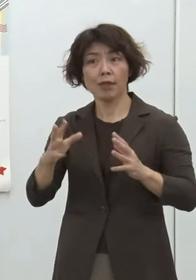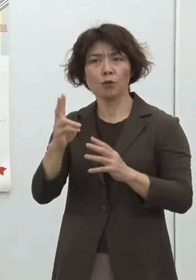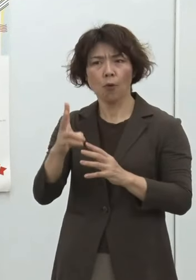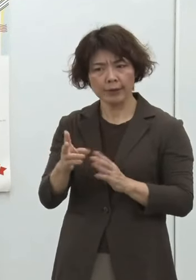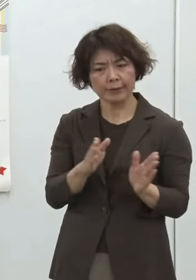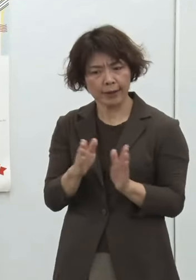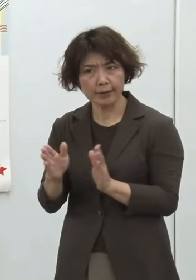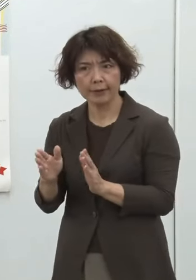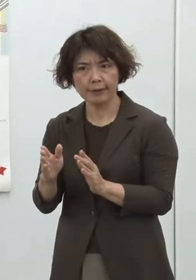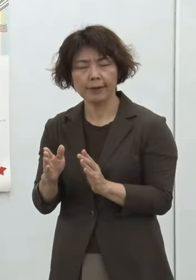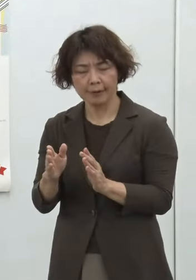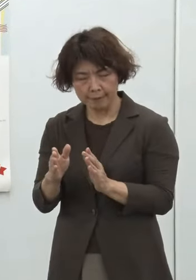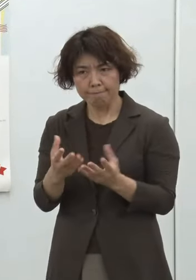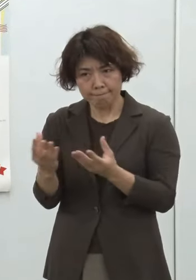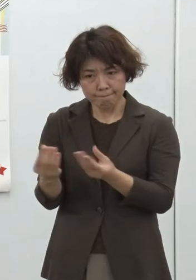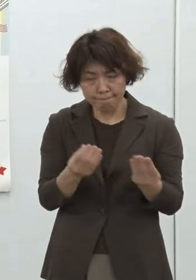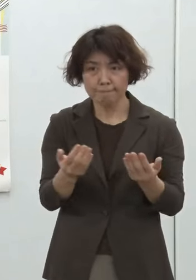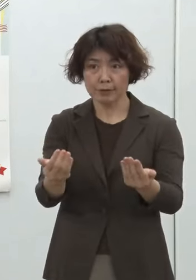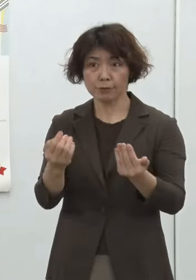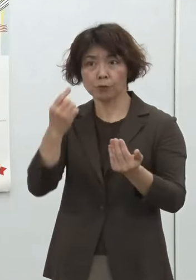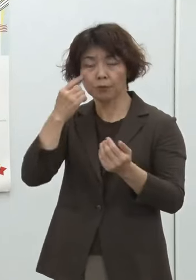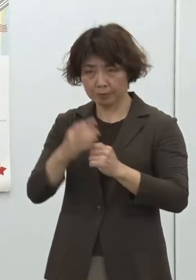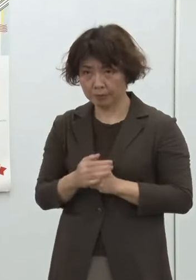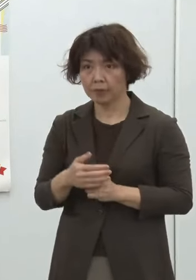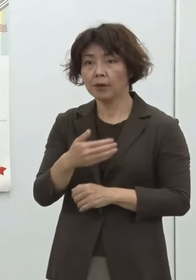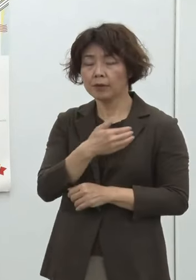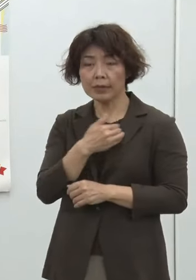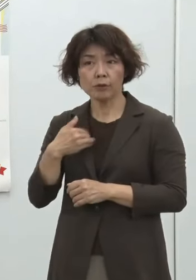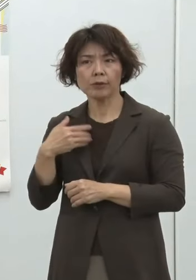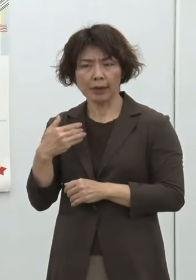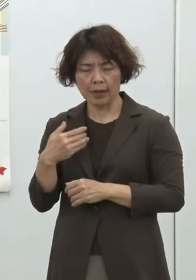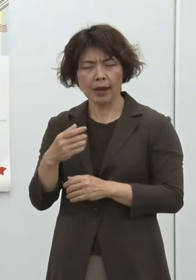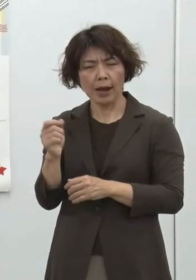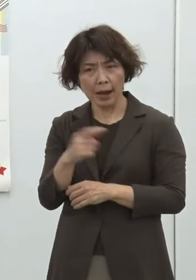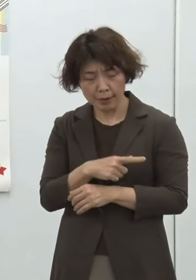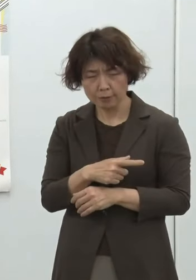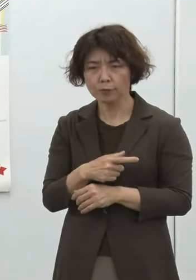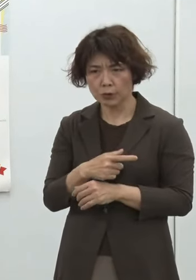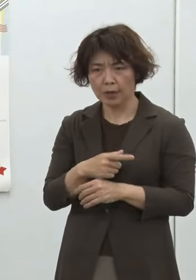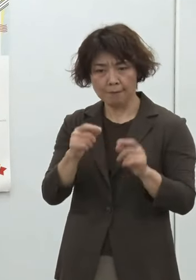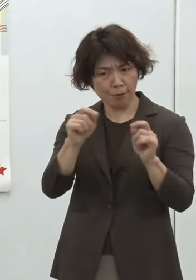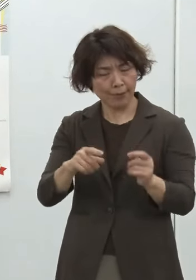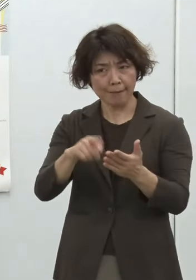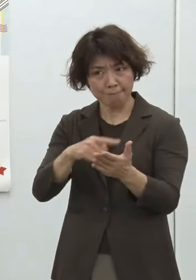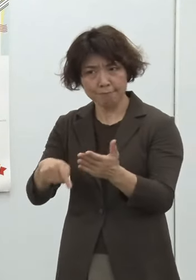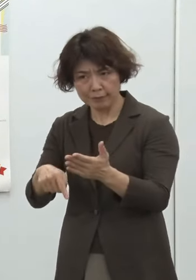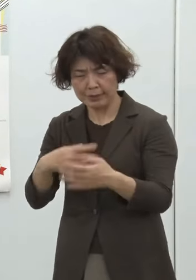理をしていかないといけないなというのは思っております。できるだけ早くご心配いただかないような状況になれるように、これ